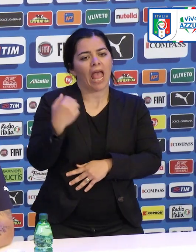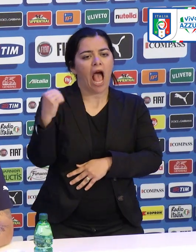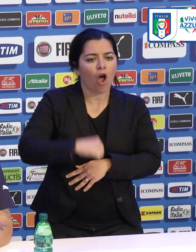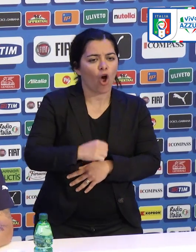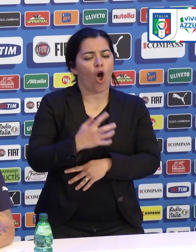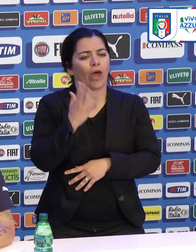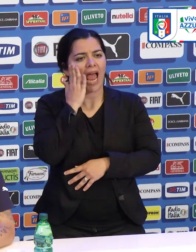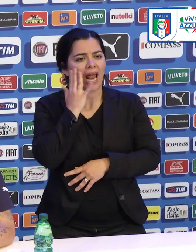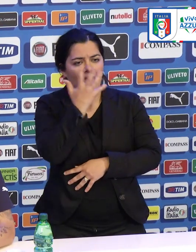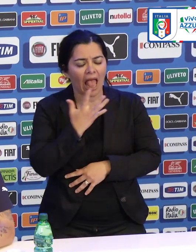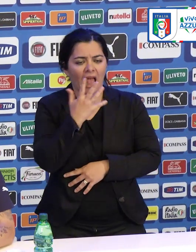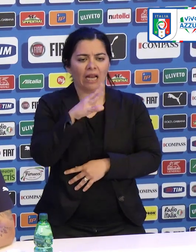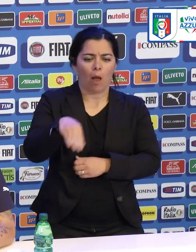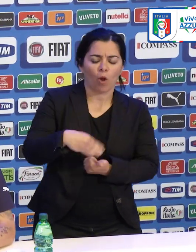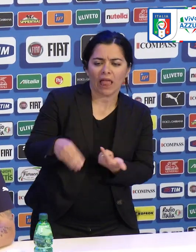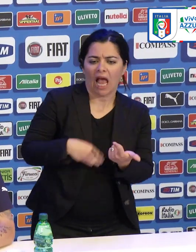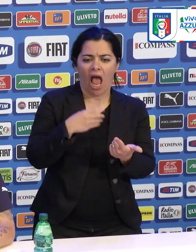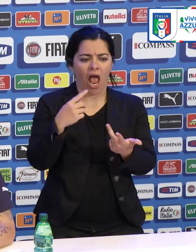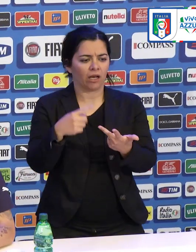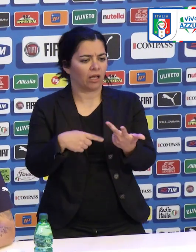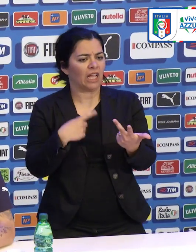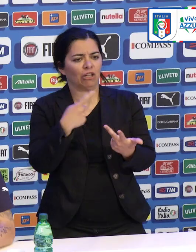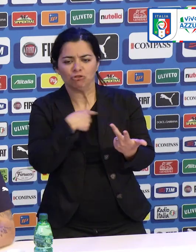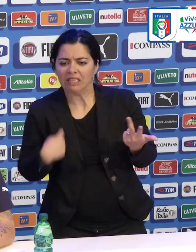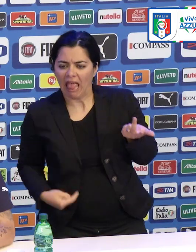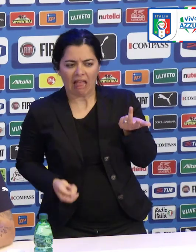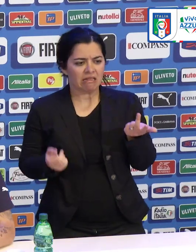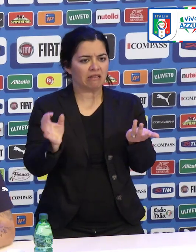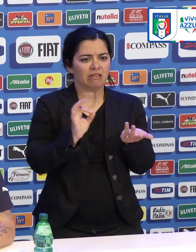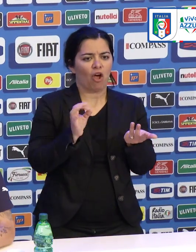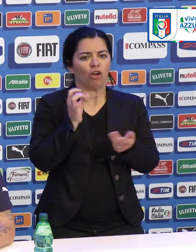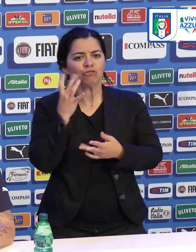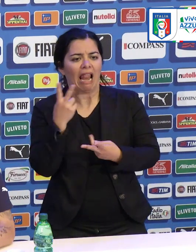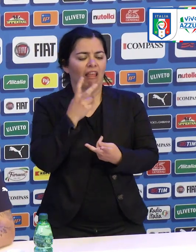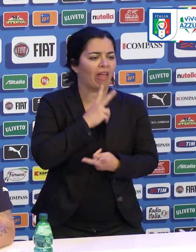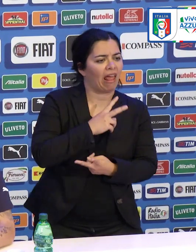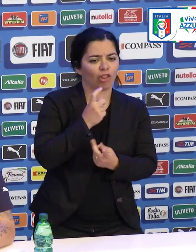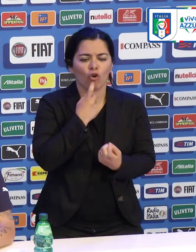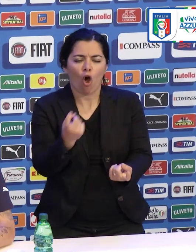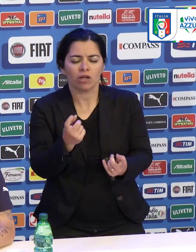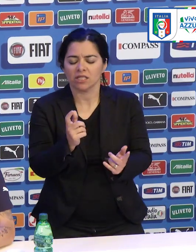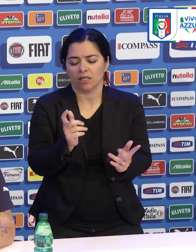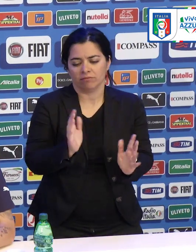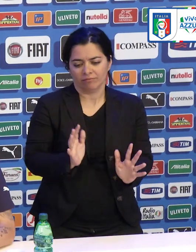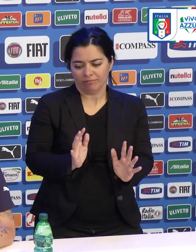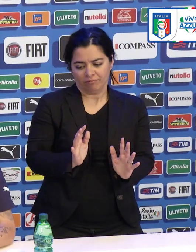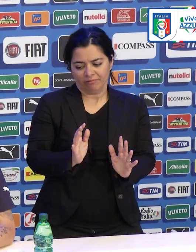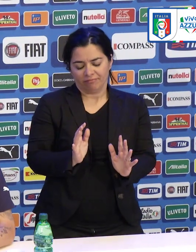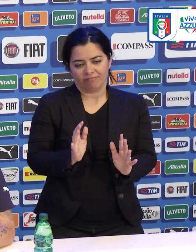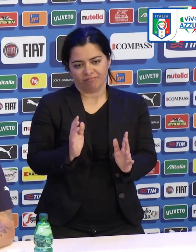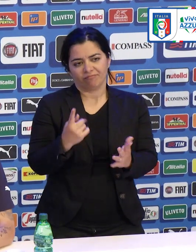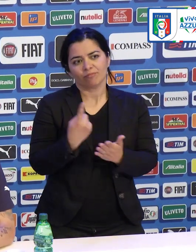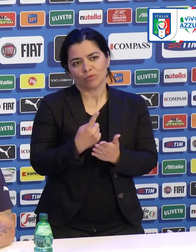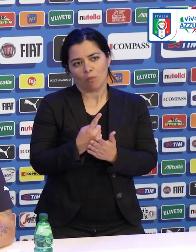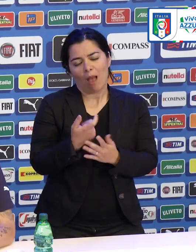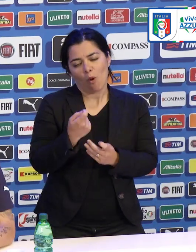dei neri, dei napoletani, dei cinesi, dei gialli, verdi, rossi. Quindi